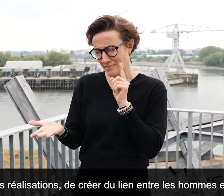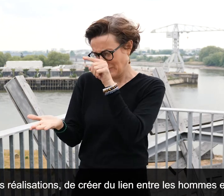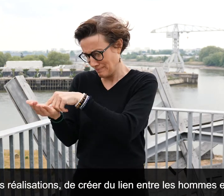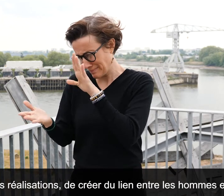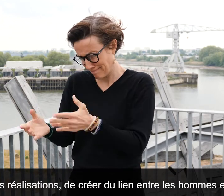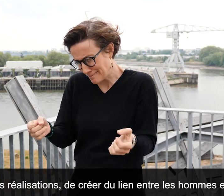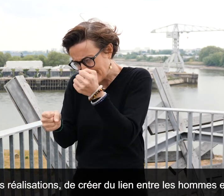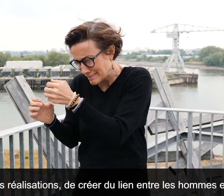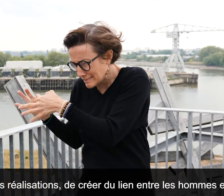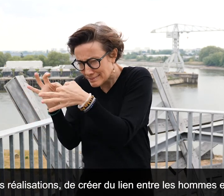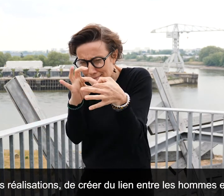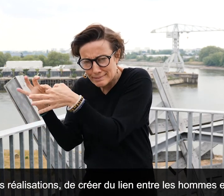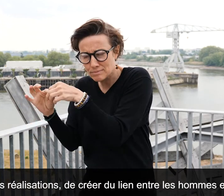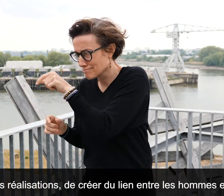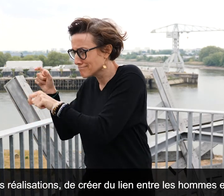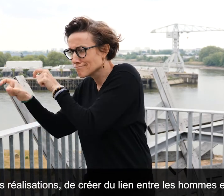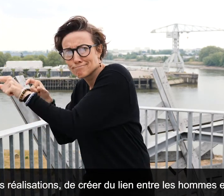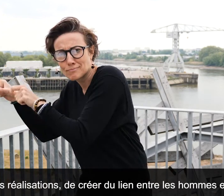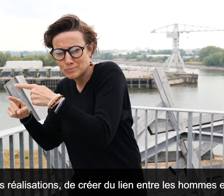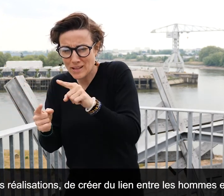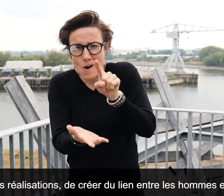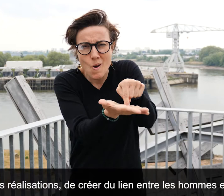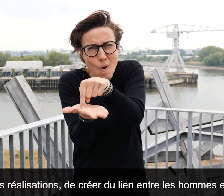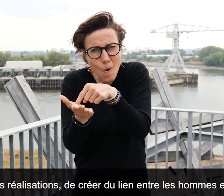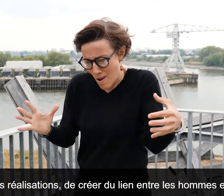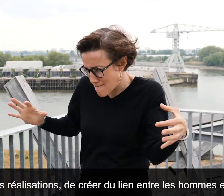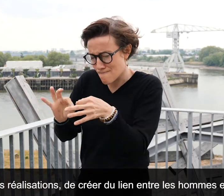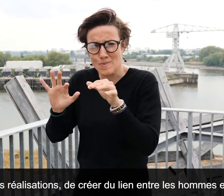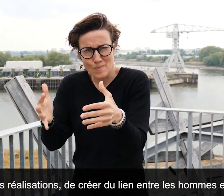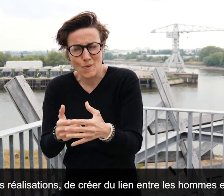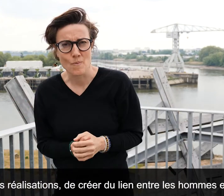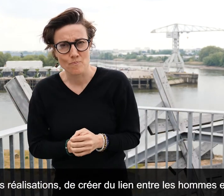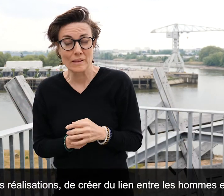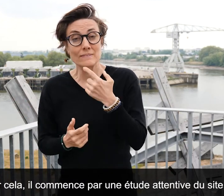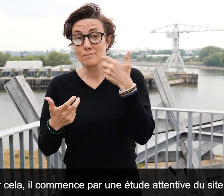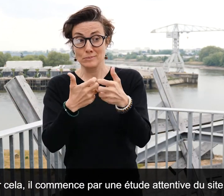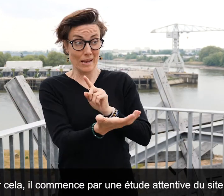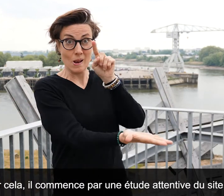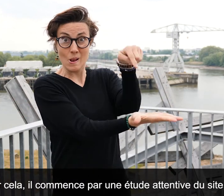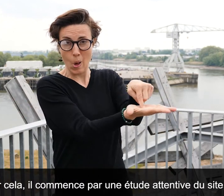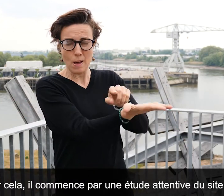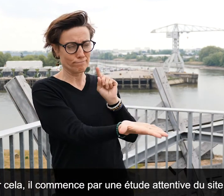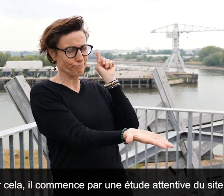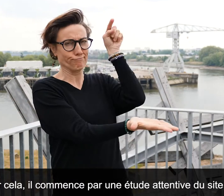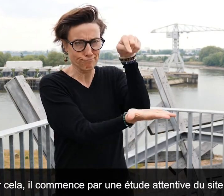du lien entre les hommes et les lieux pour cela il commence par une étude attentive du site